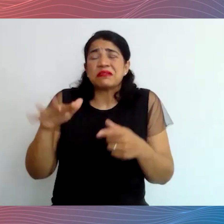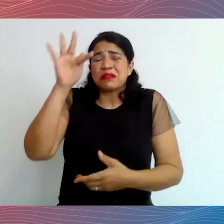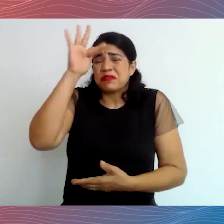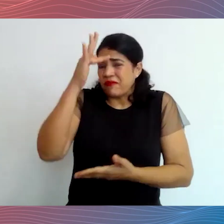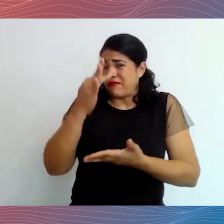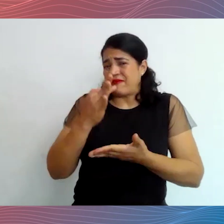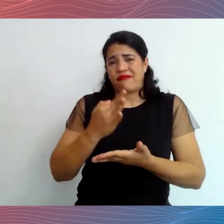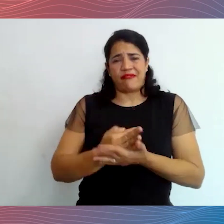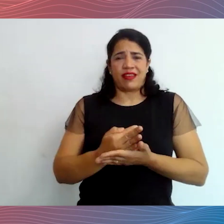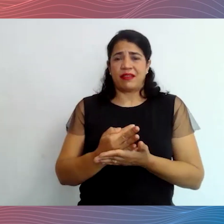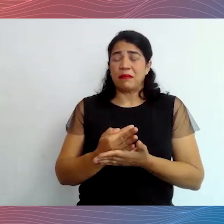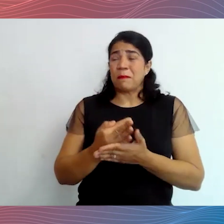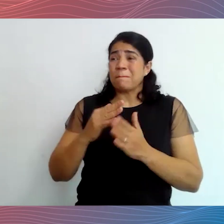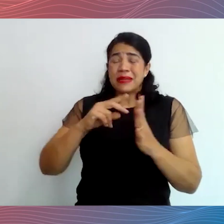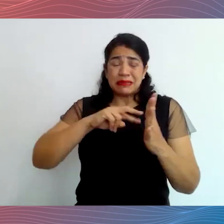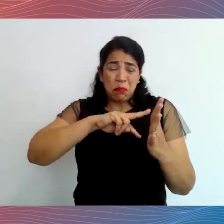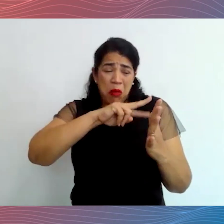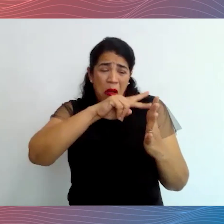2022.